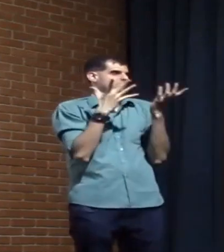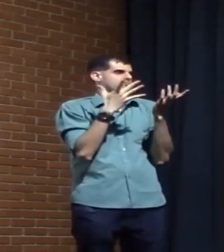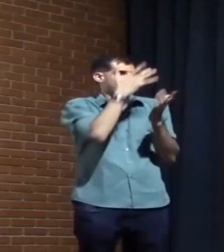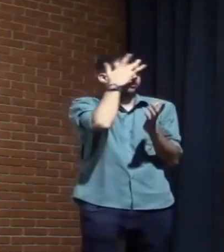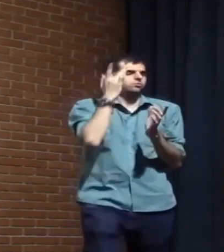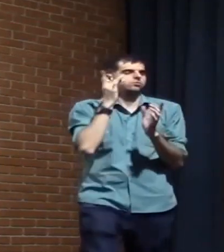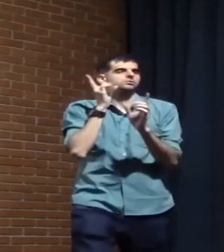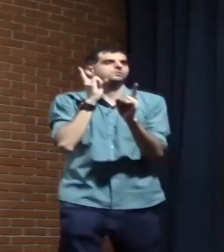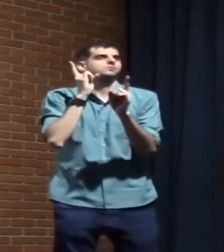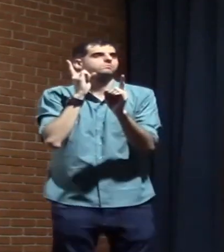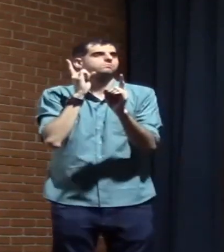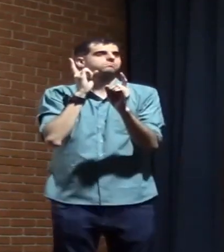O atendimento,